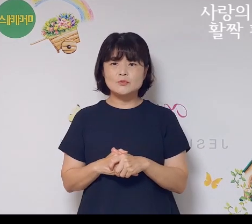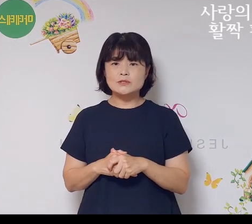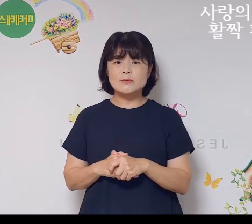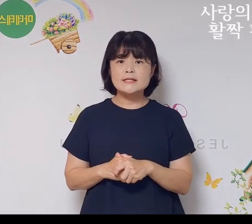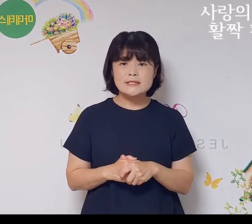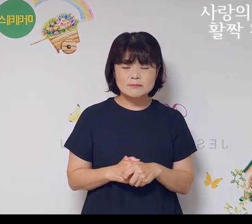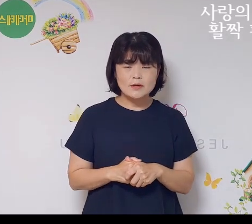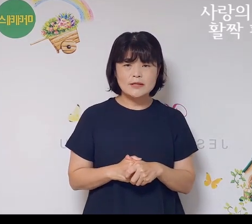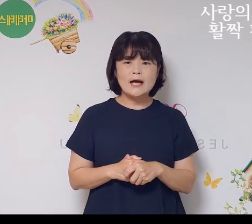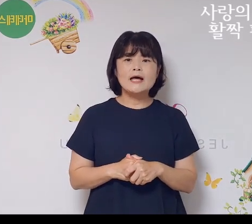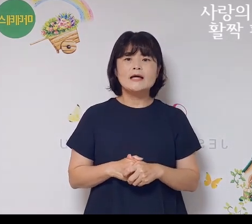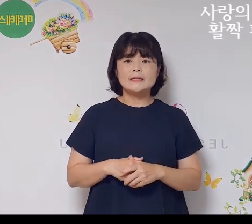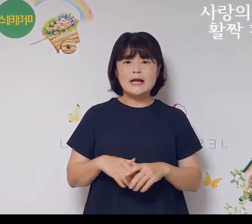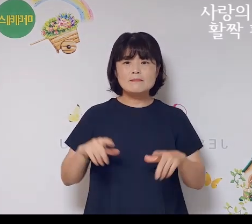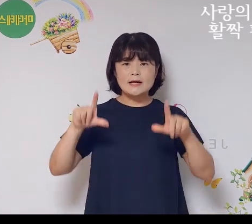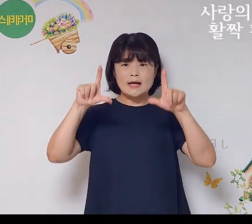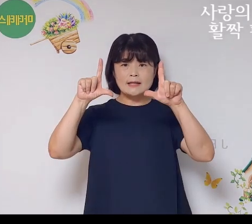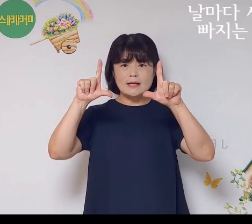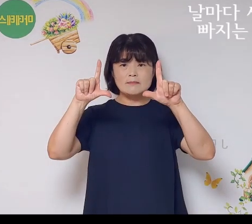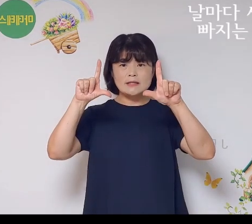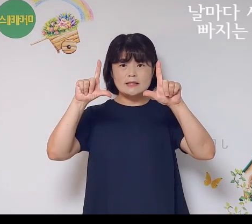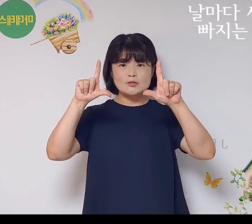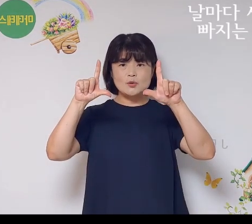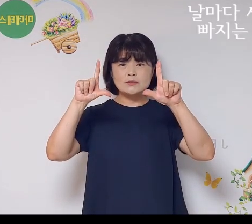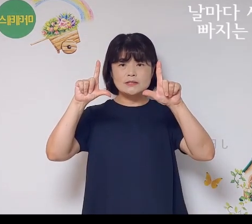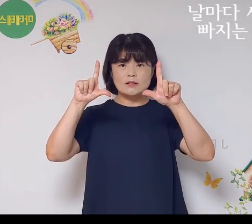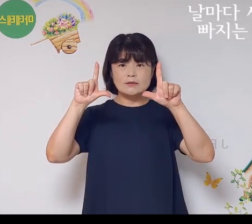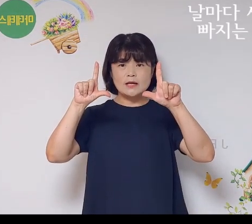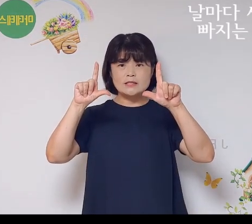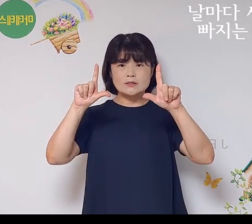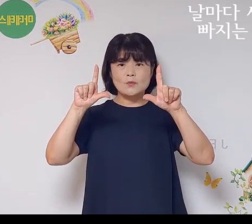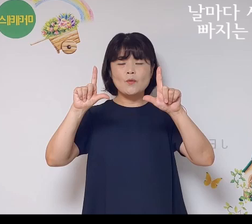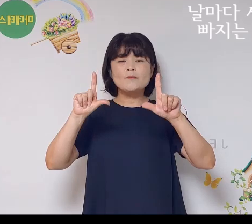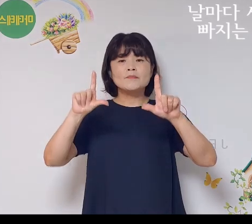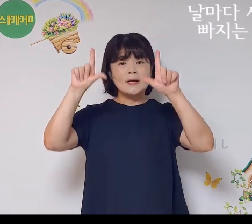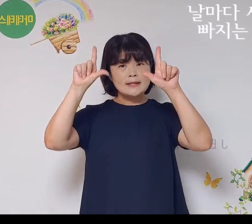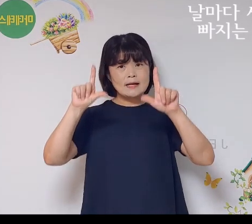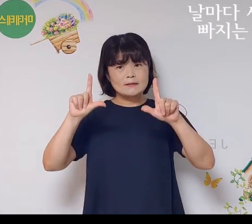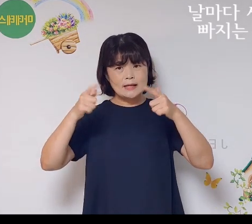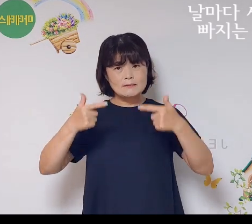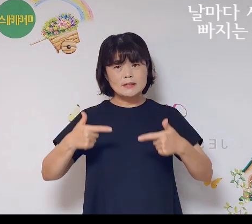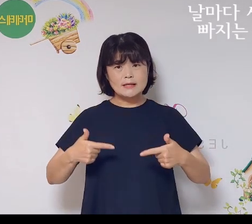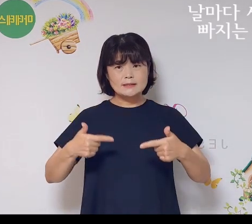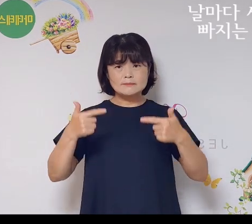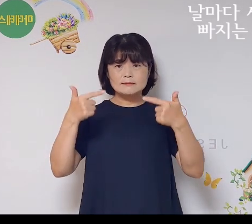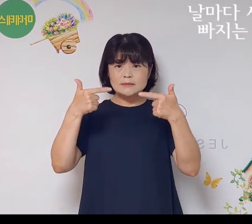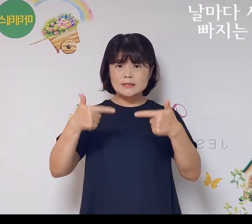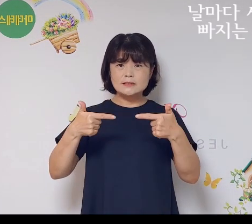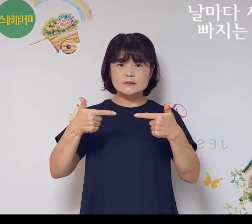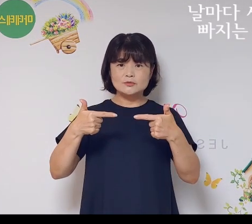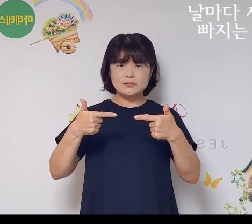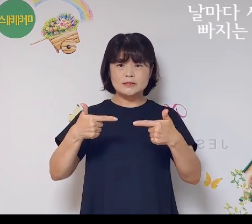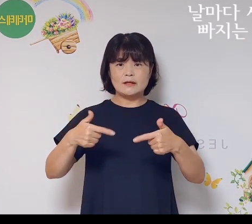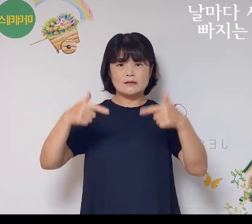불꽃이 활짝 피어나. 날마다는 손을 이렇게 하시고 날마다는 니은을 눕히셔요.